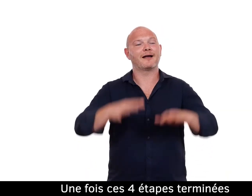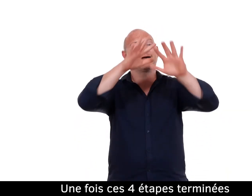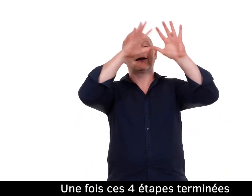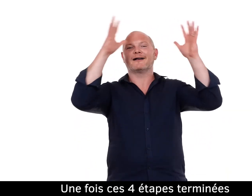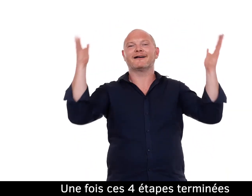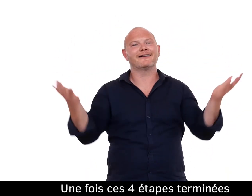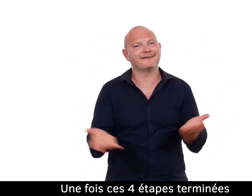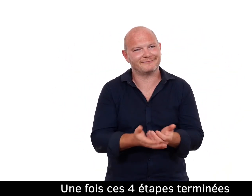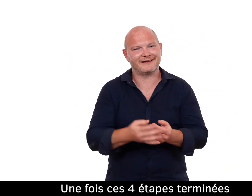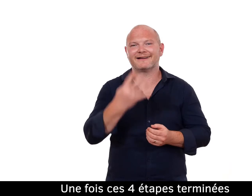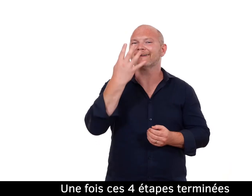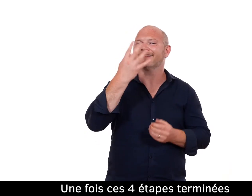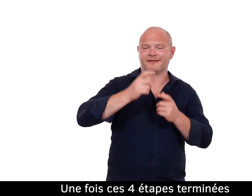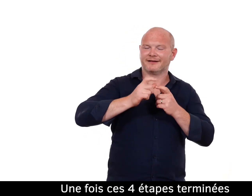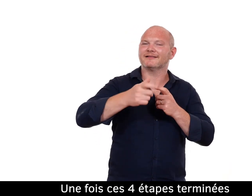Une fois ces quatre étapes terminées,